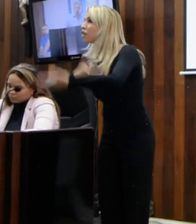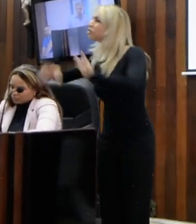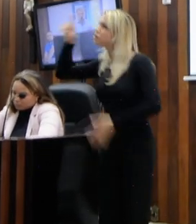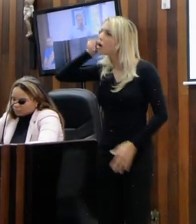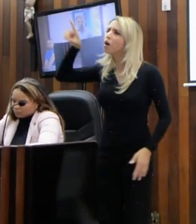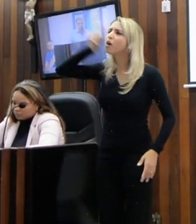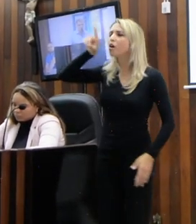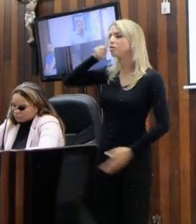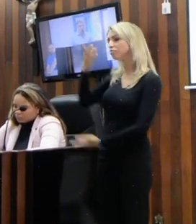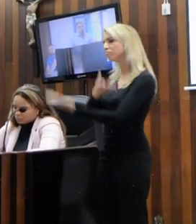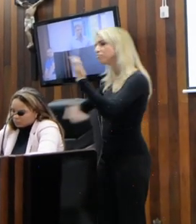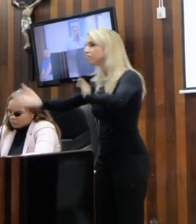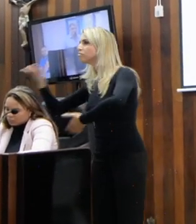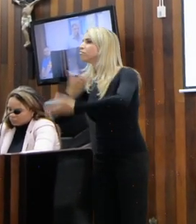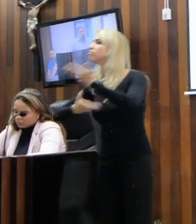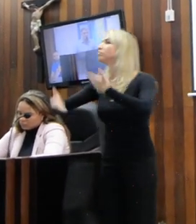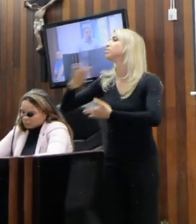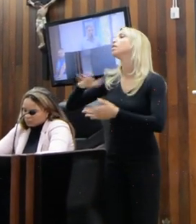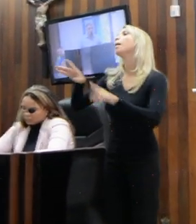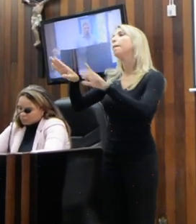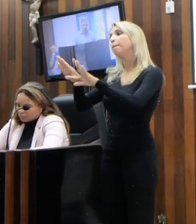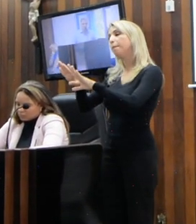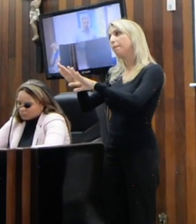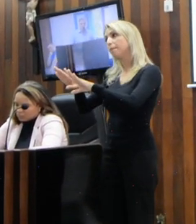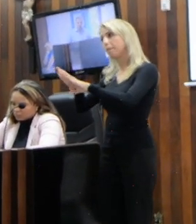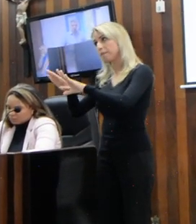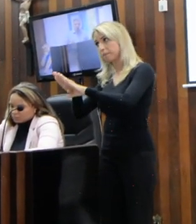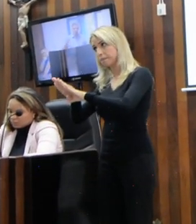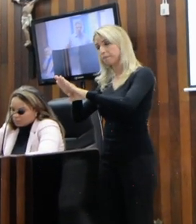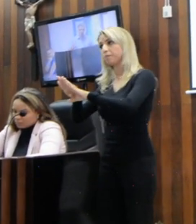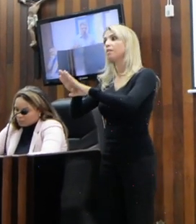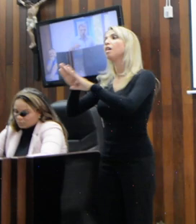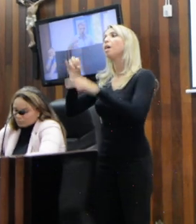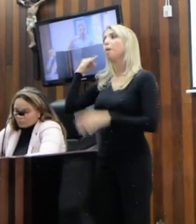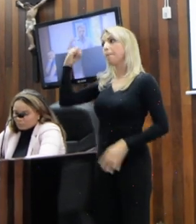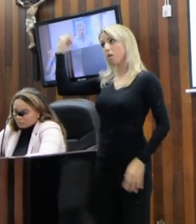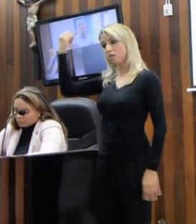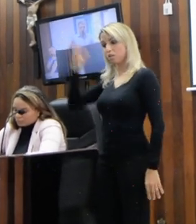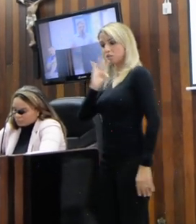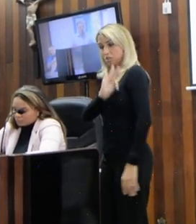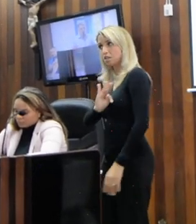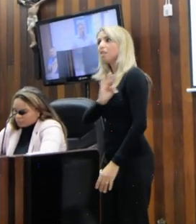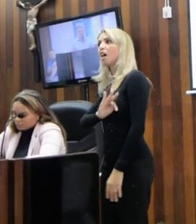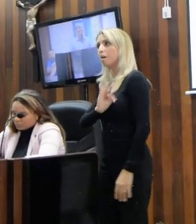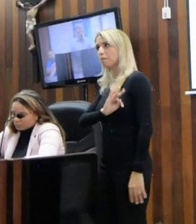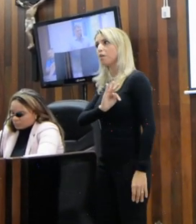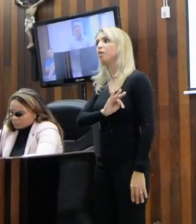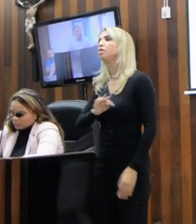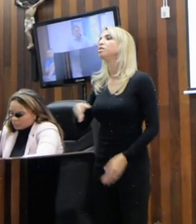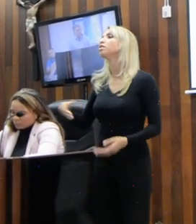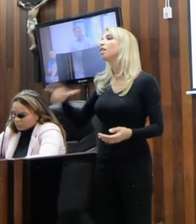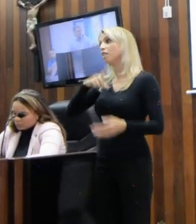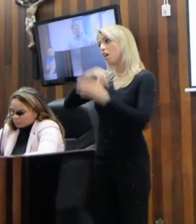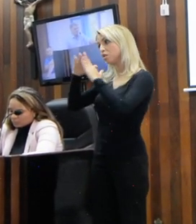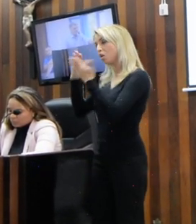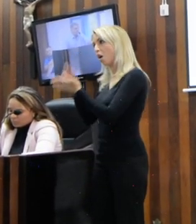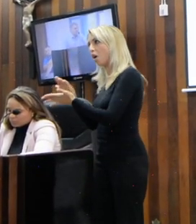diariamente com as pessoas, sobretudo no segundo distrito. O Lésio, tanto que o Lésio tem homenagens